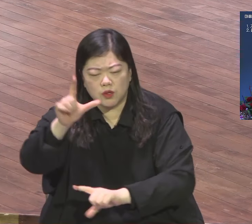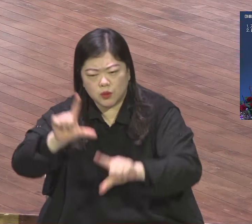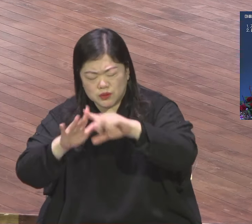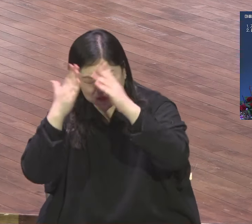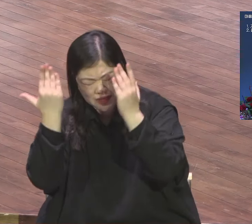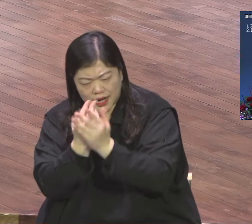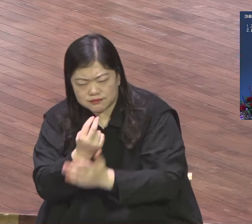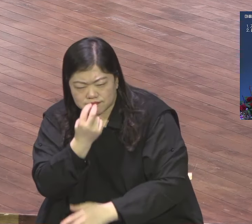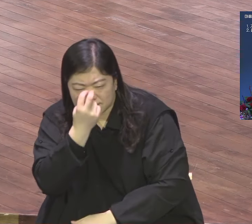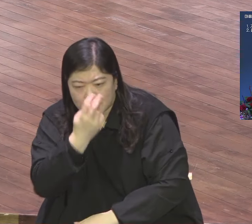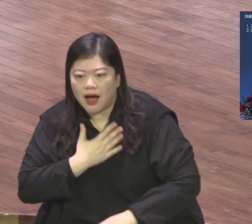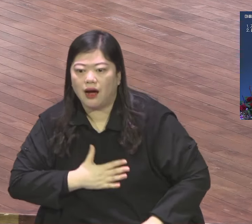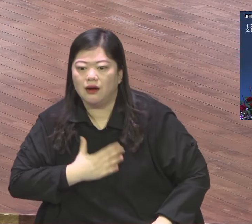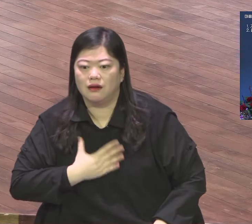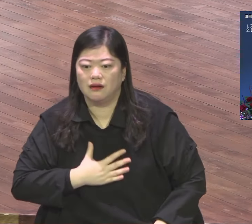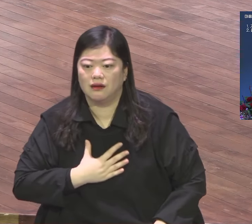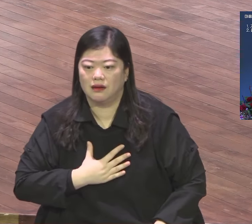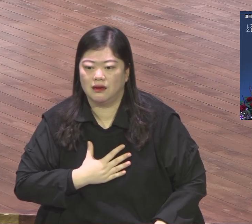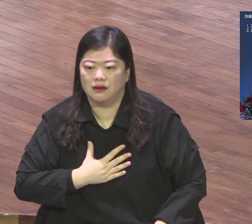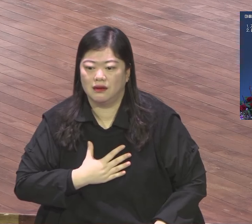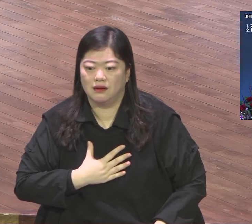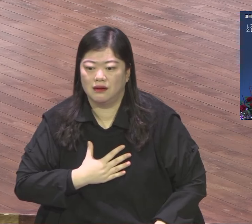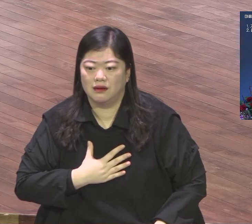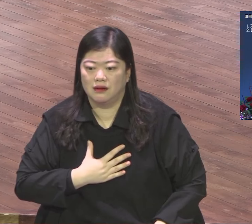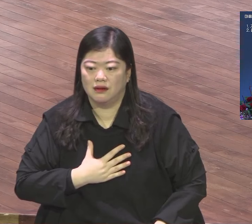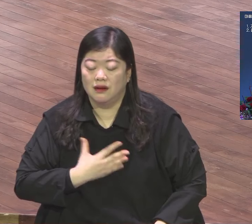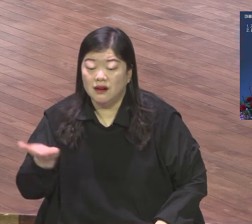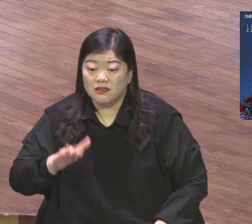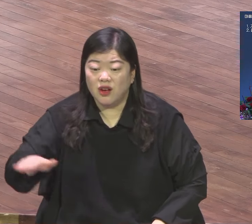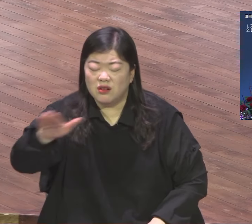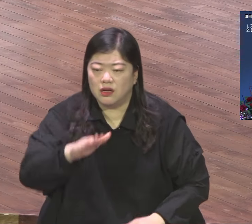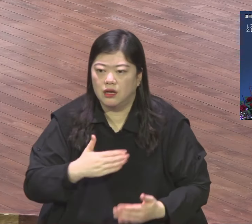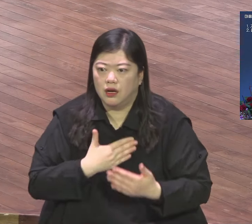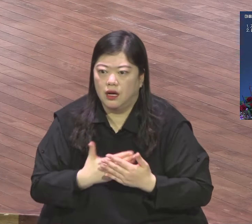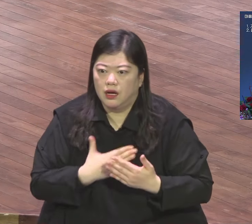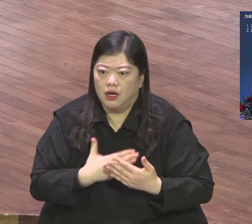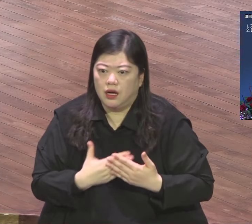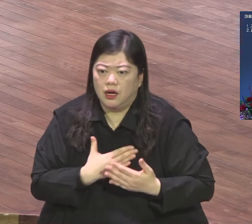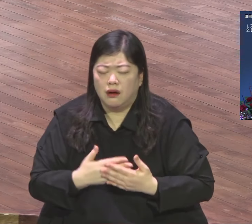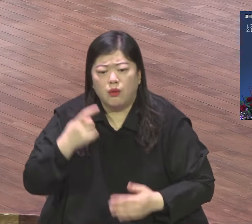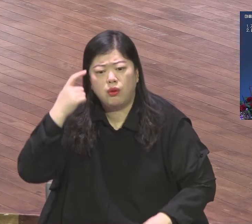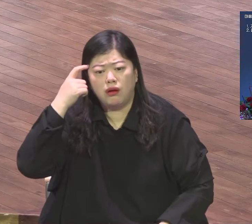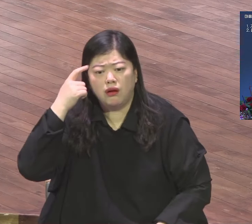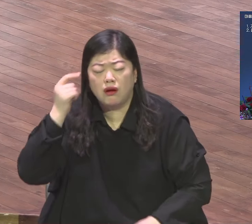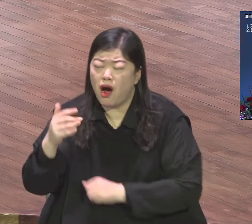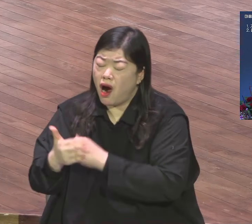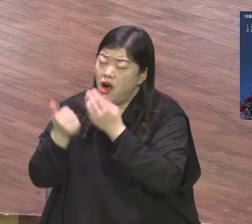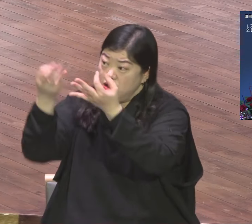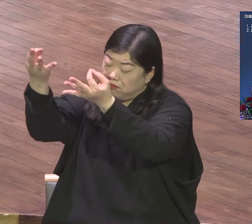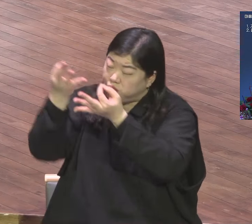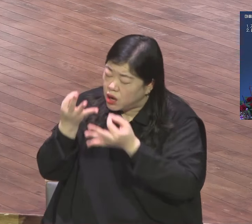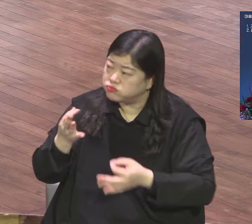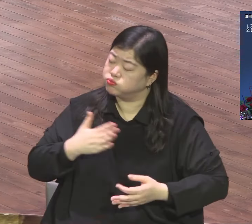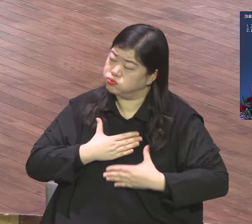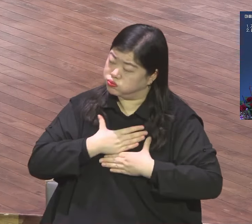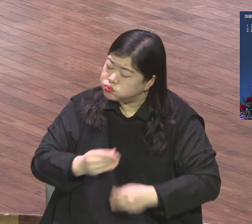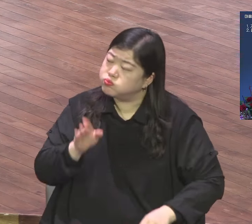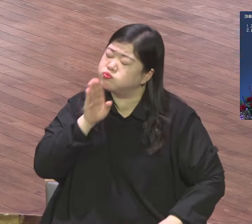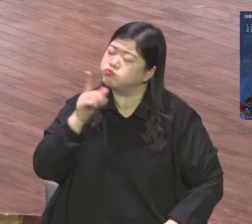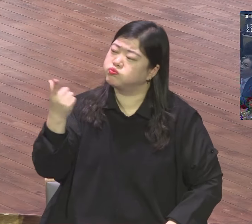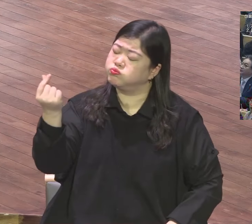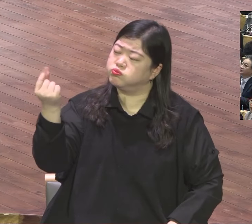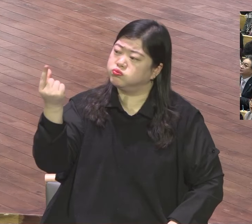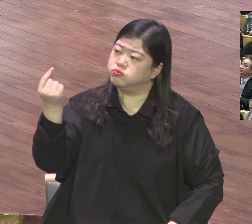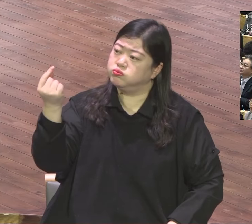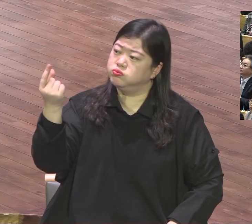모든 두려움과 불안과 모든 불신앙을 적해 주시고 여러분을 인도해 주셔서 이 자리에 앉혀놓은 줄 믿으시기